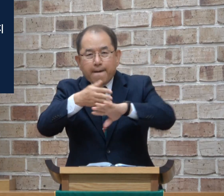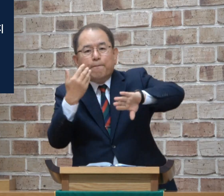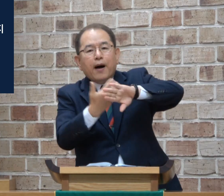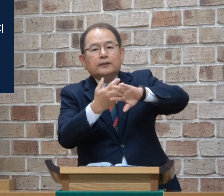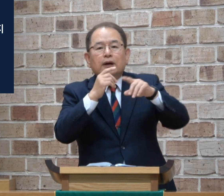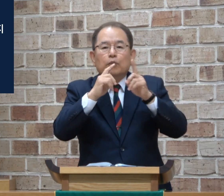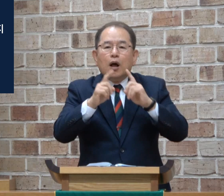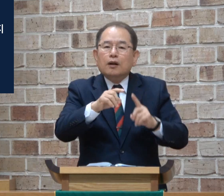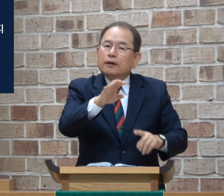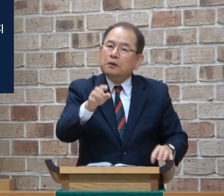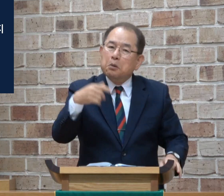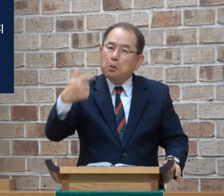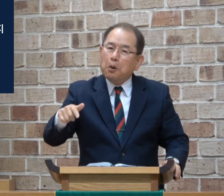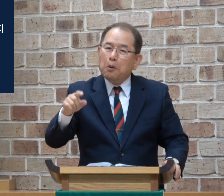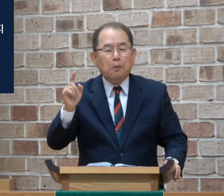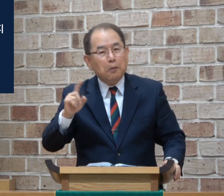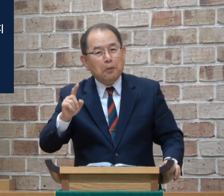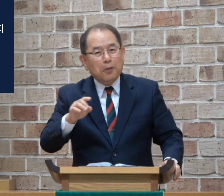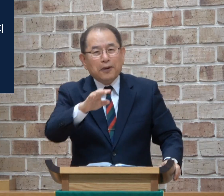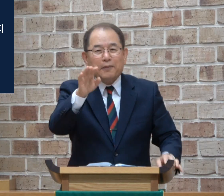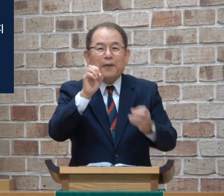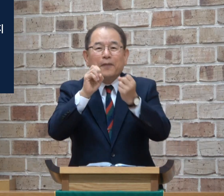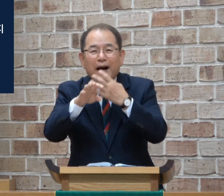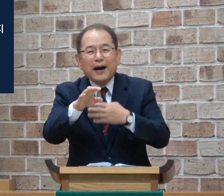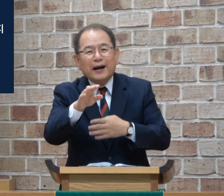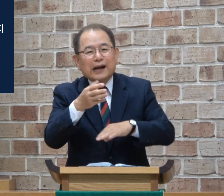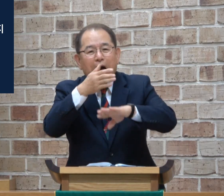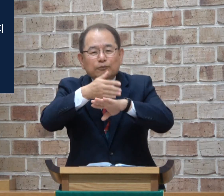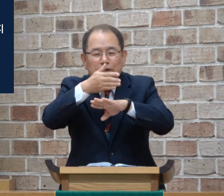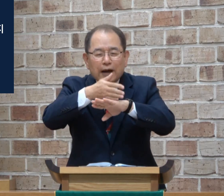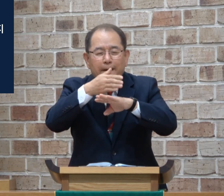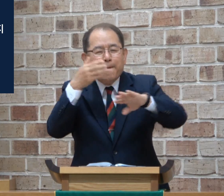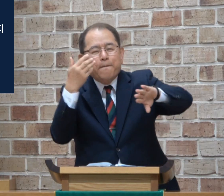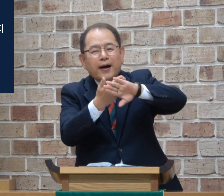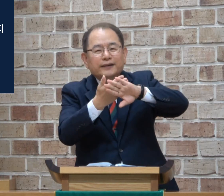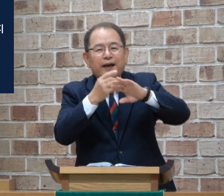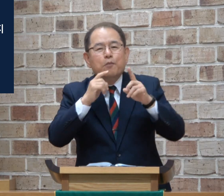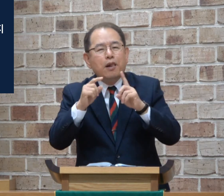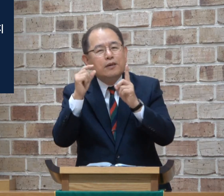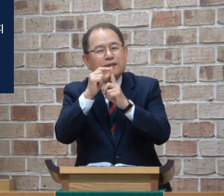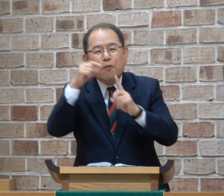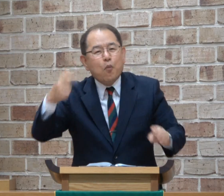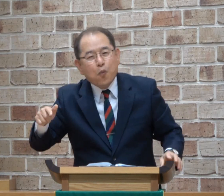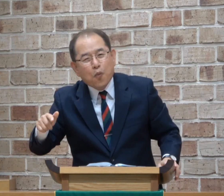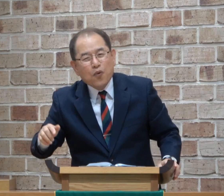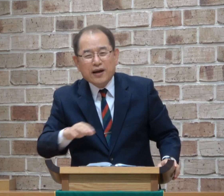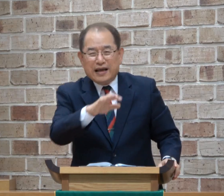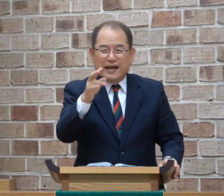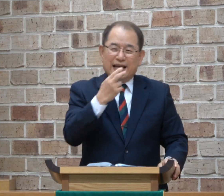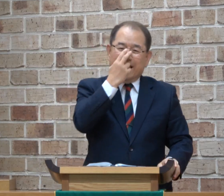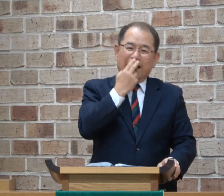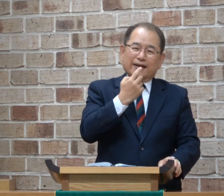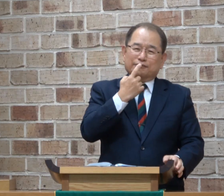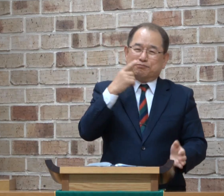무엇인지 아시는지요? 감사의 반대말이 무엇일까요? 쉽게 생각할 수